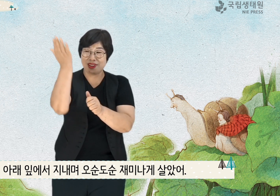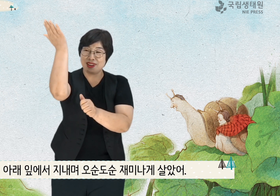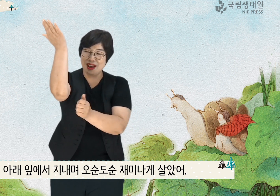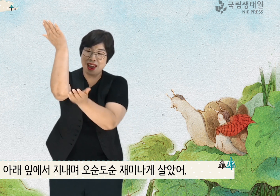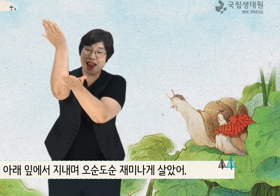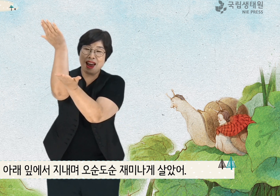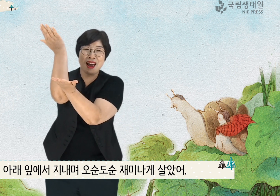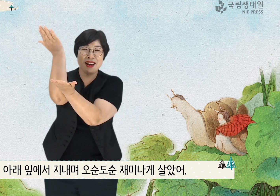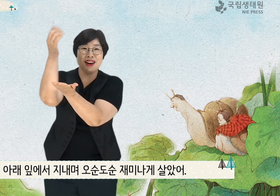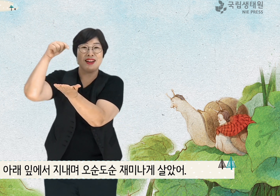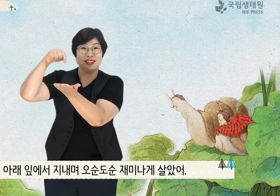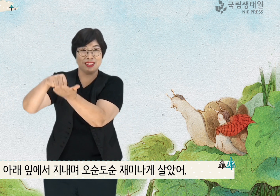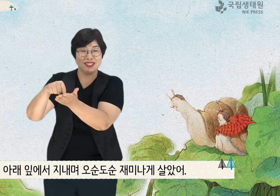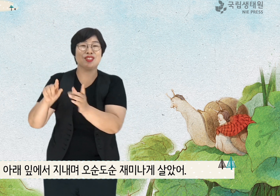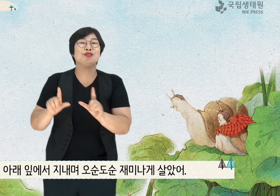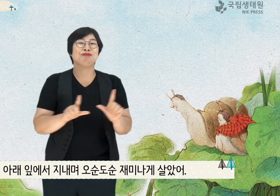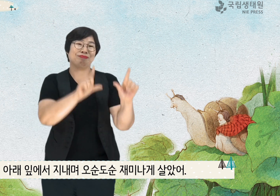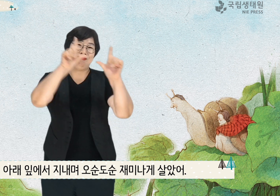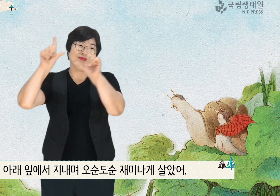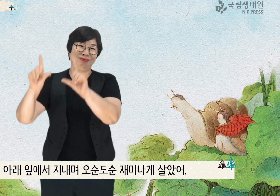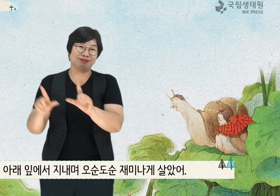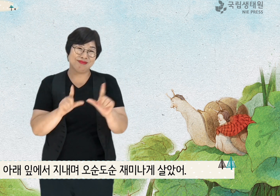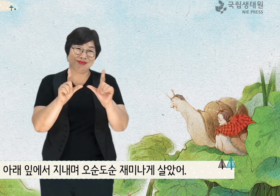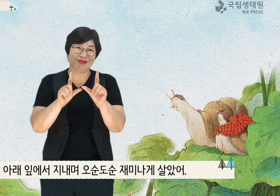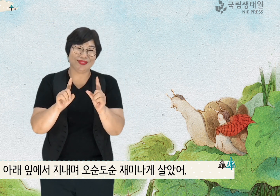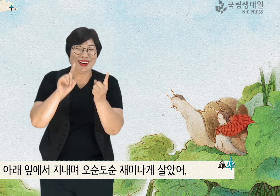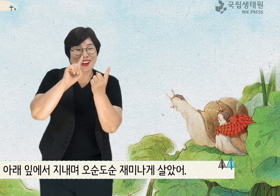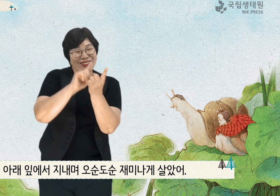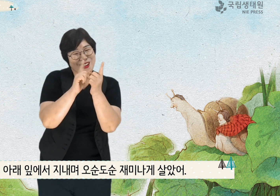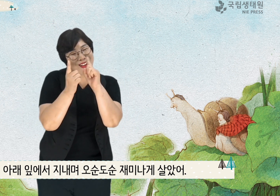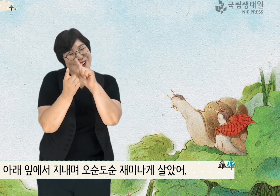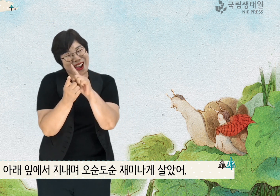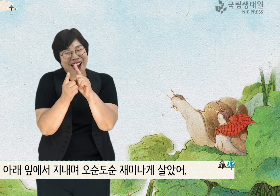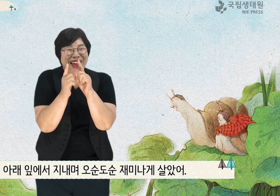지내며 오순도순 재미나게 살았어.